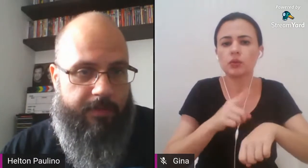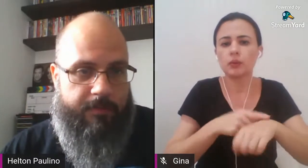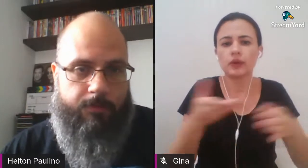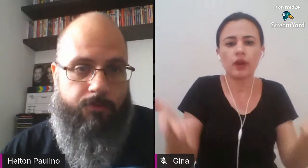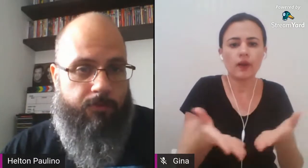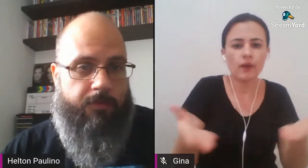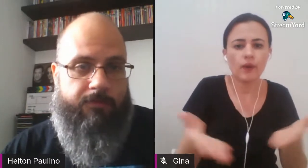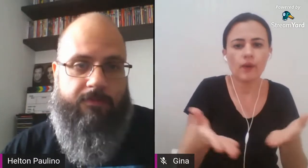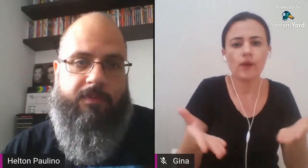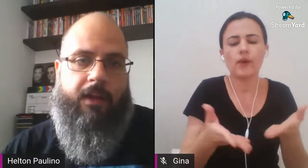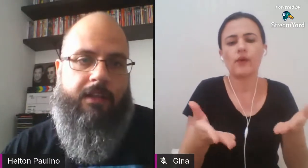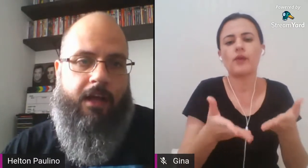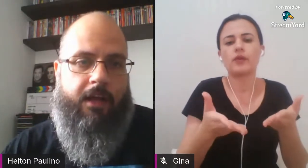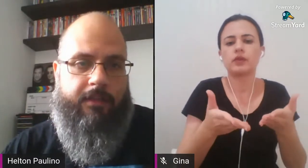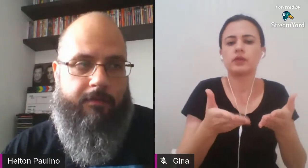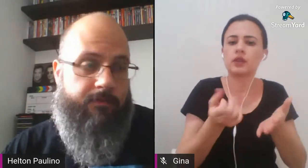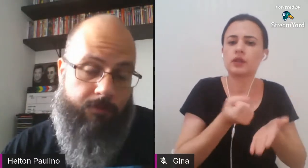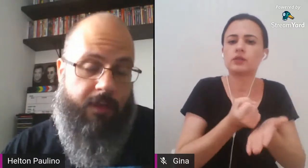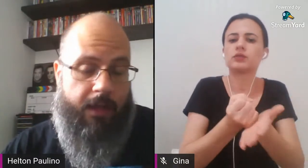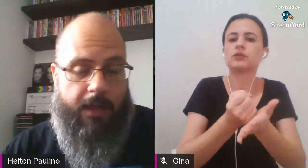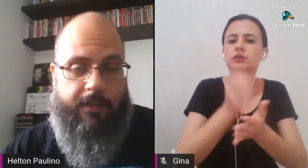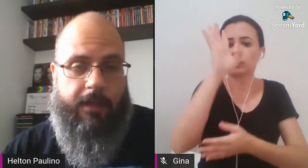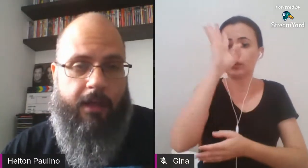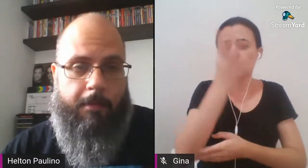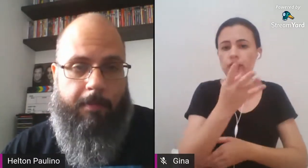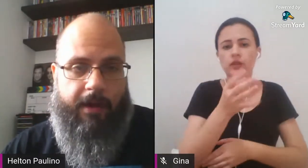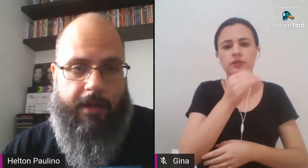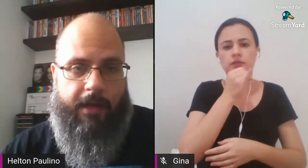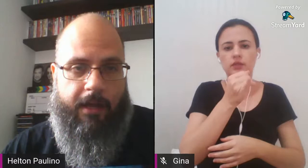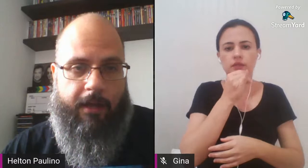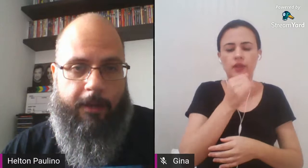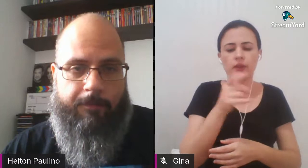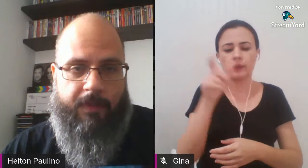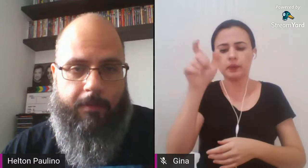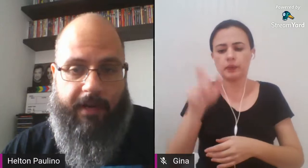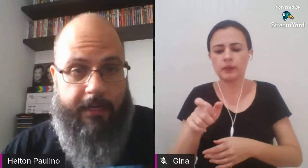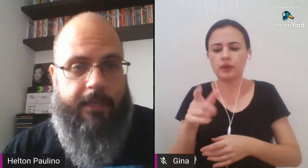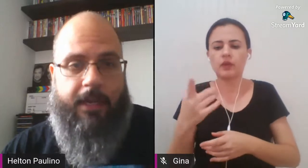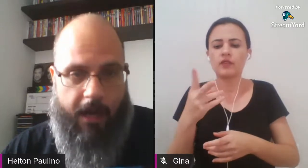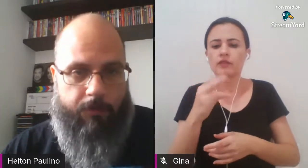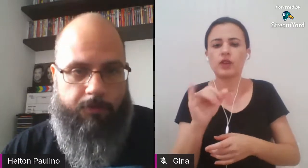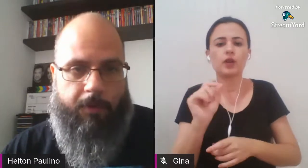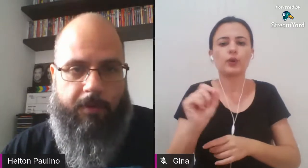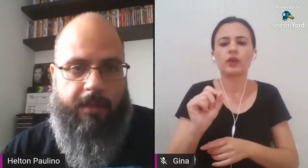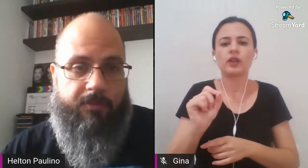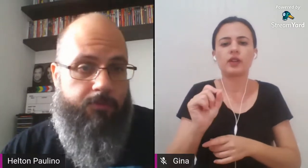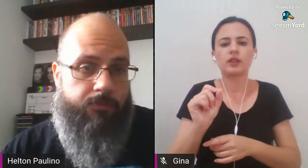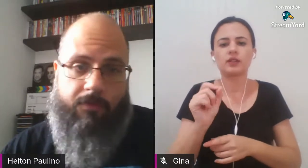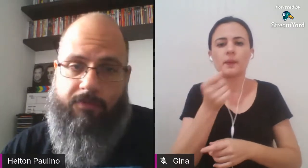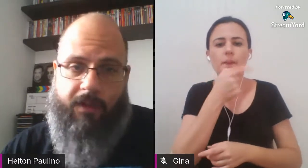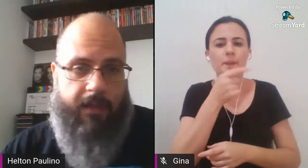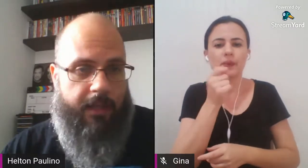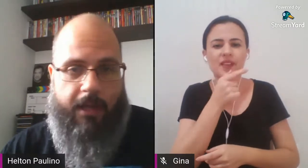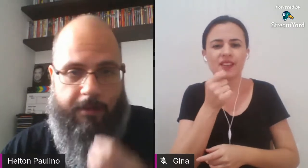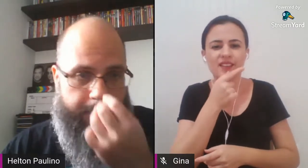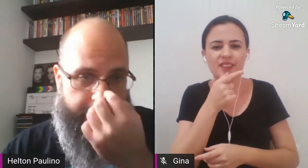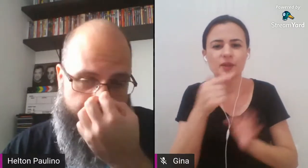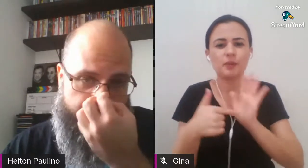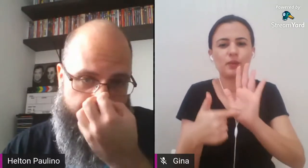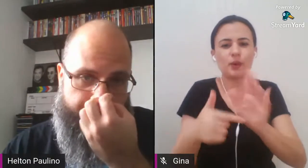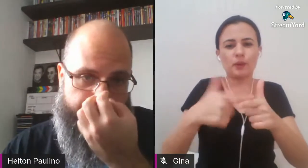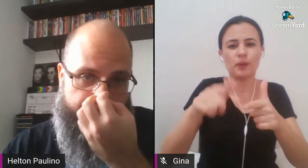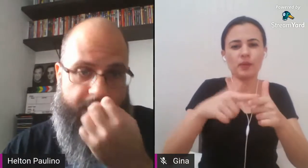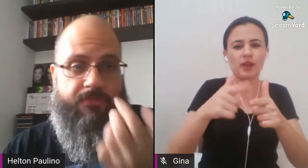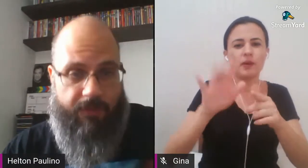os problemas, muitos vão falar da arte, vão usar a arte para criticar os problemas, muitos vão falar da arte